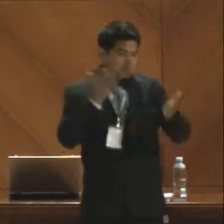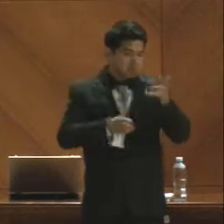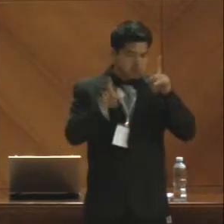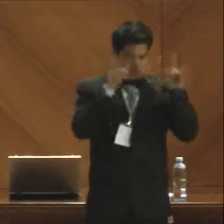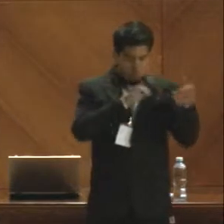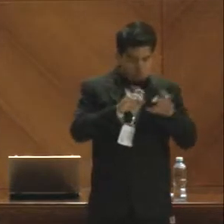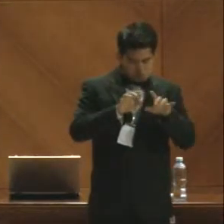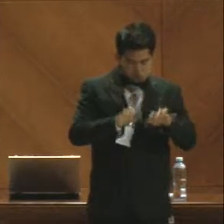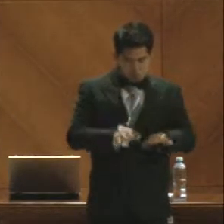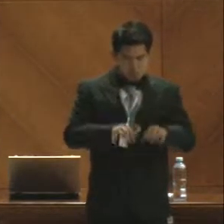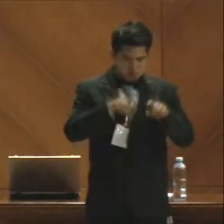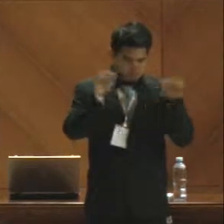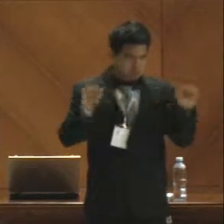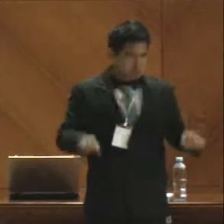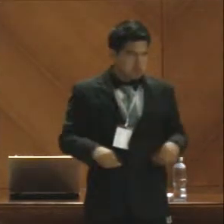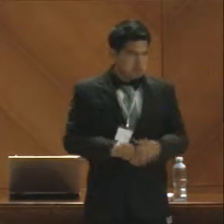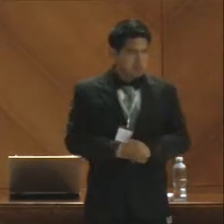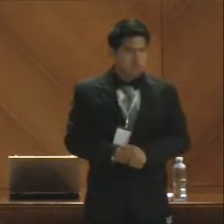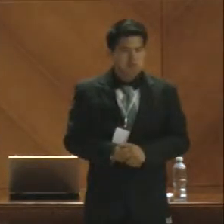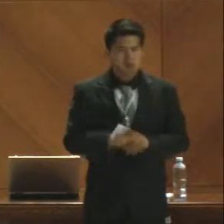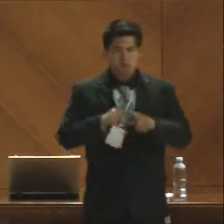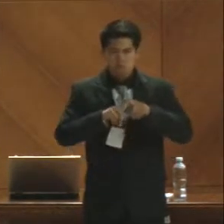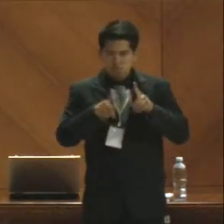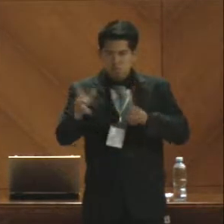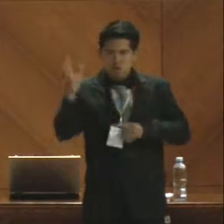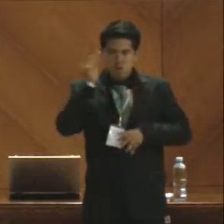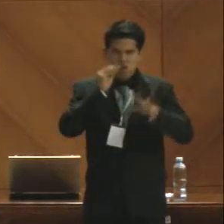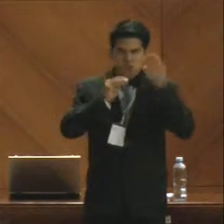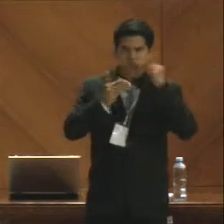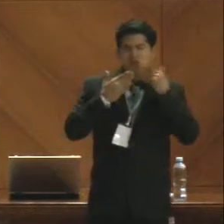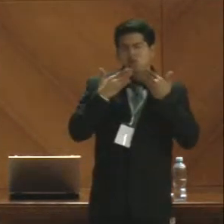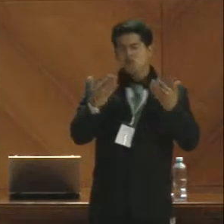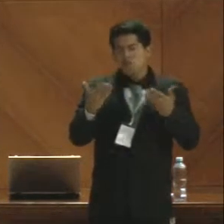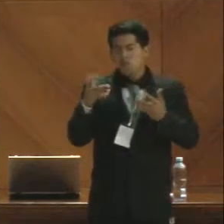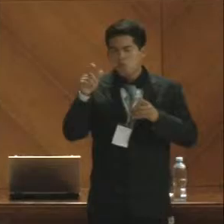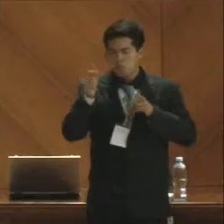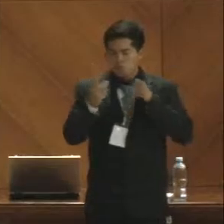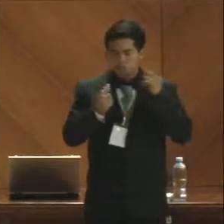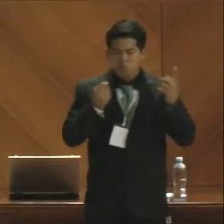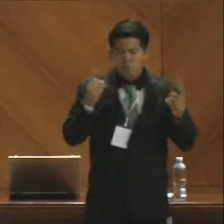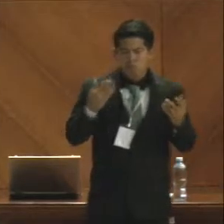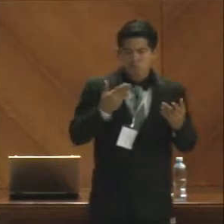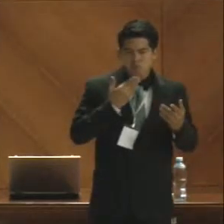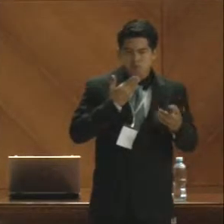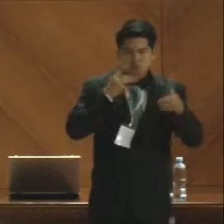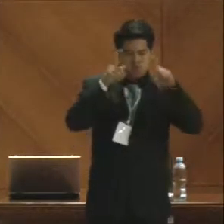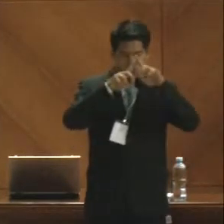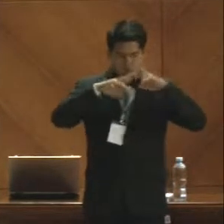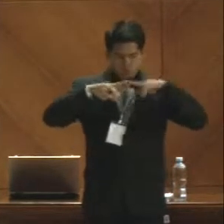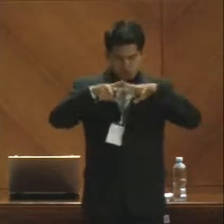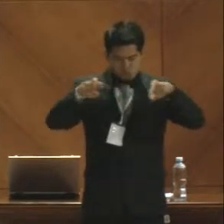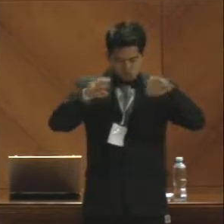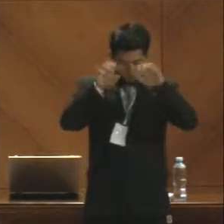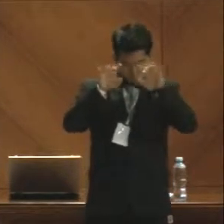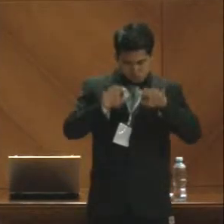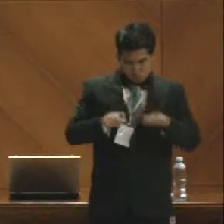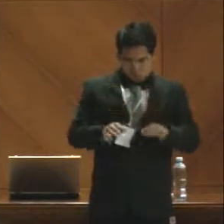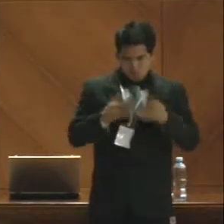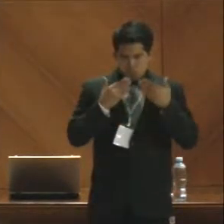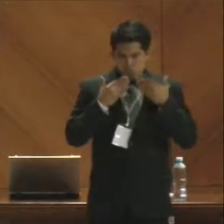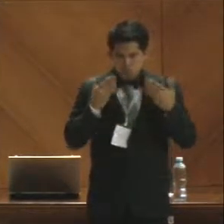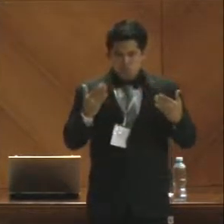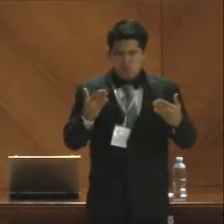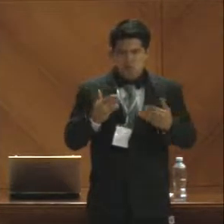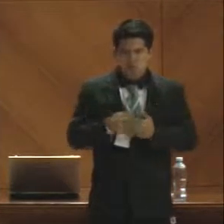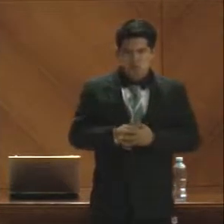ser programador. Pero la mayoría de ellos ya van a tener una idea de cómo funcionan los sistemas. Y el concepto de código fuente y código binario ya no va a ser tan abstracto,